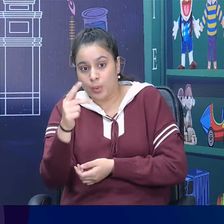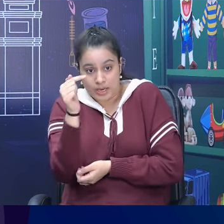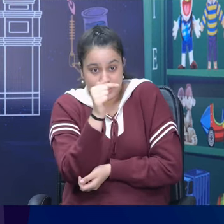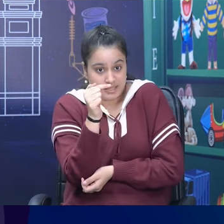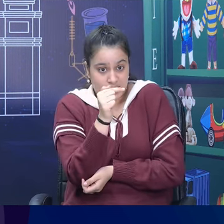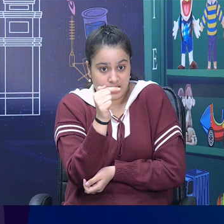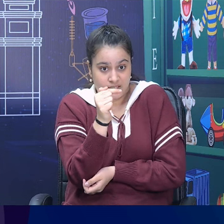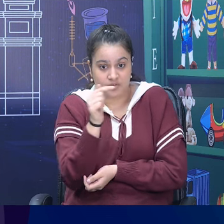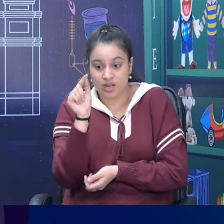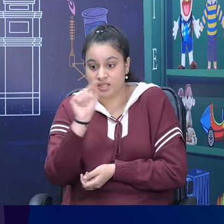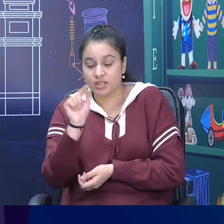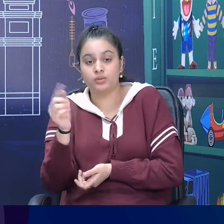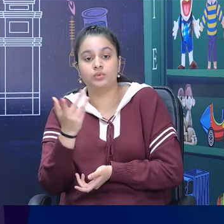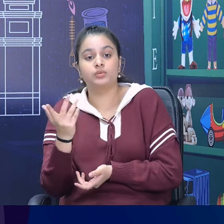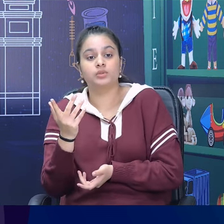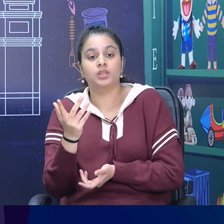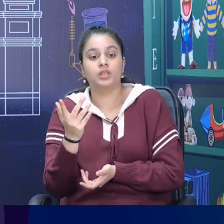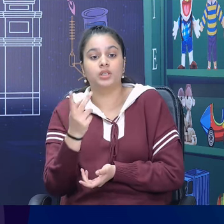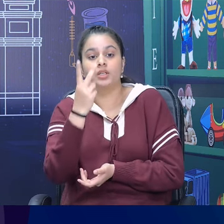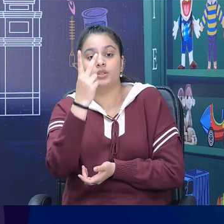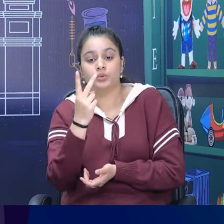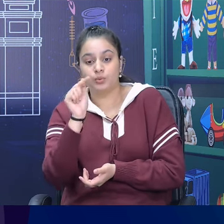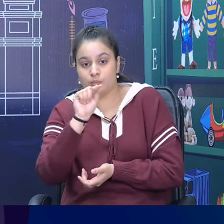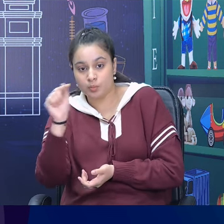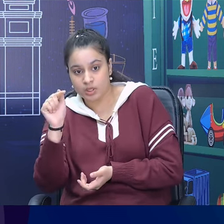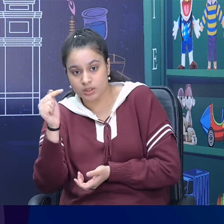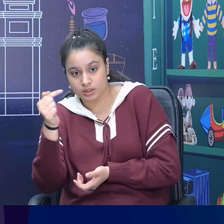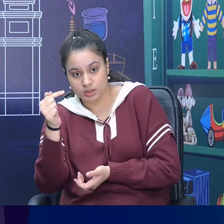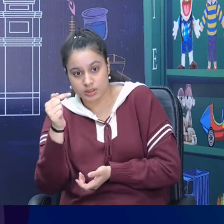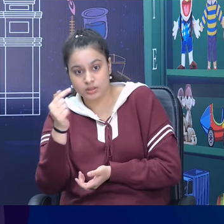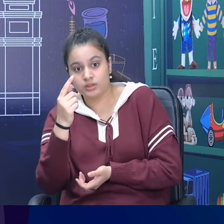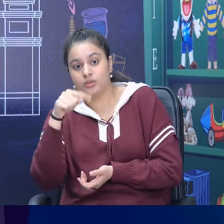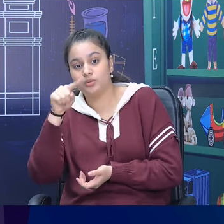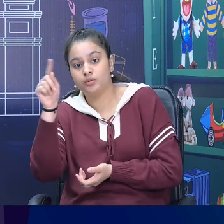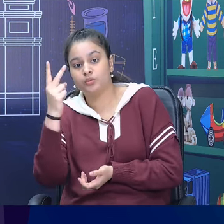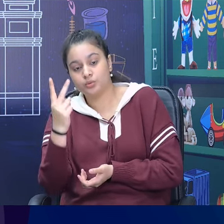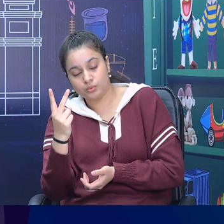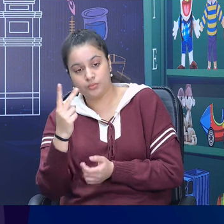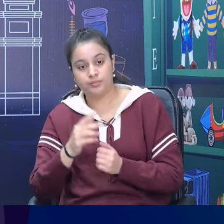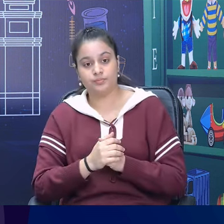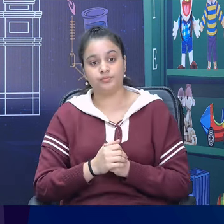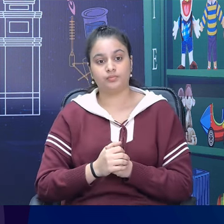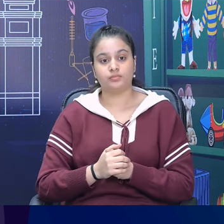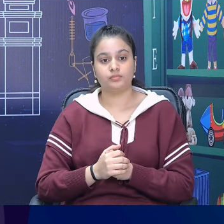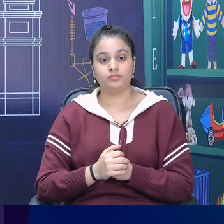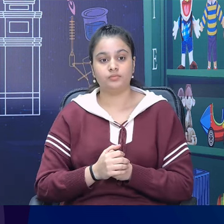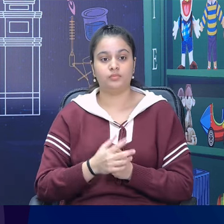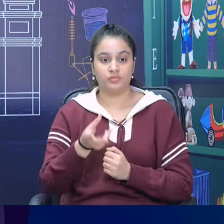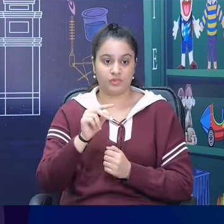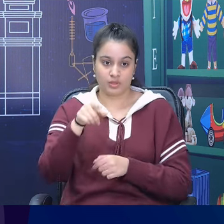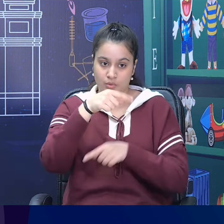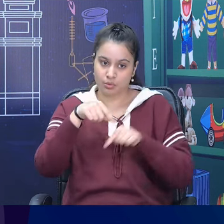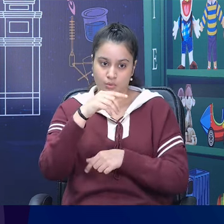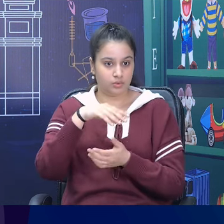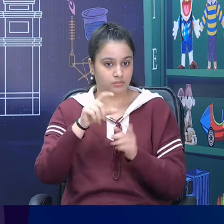हमें रिजल्ट मिलता है वो 2 - √2 इज आल्सो रिप्रेजेंट एज अ इरेशनल नंबर तो सेकंड प्रॉपर्टी आई होप आपको